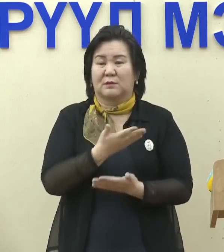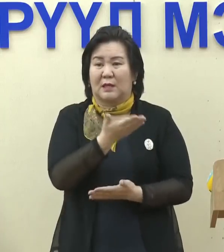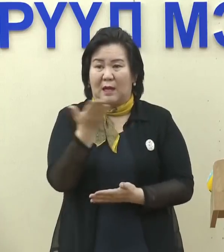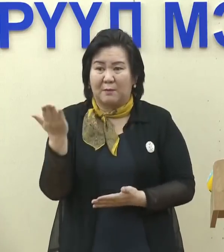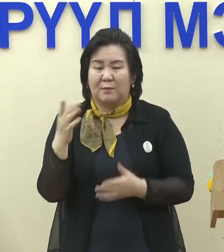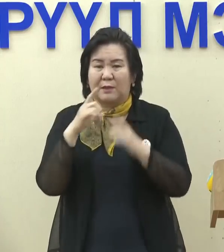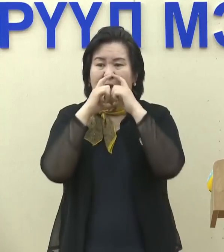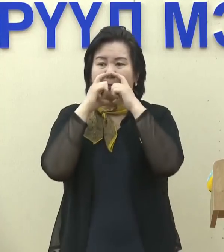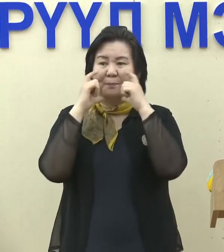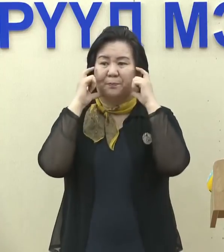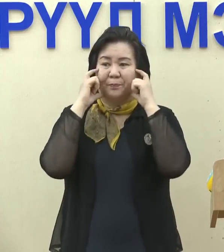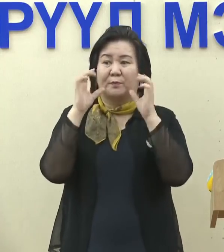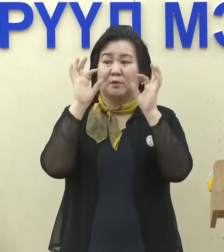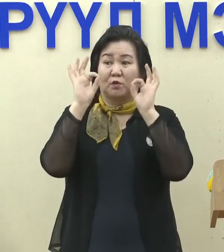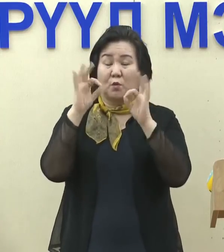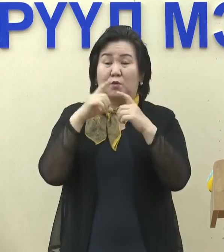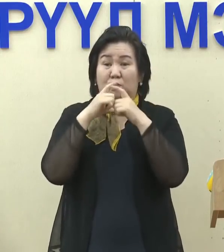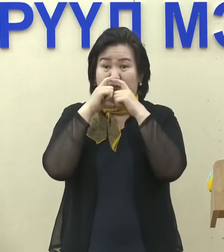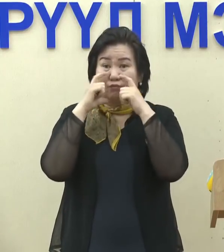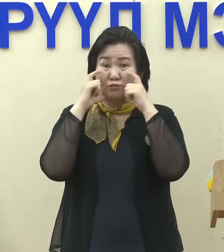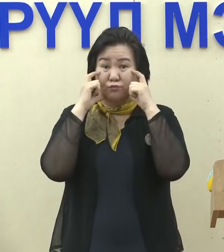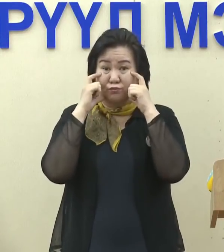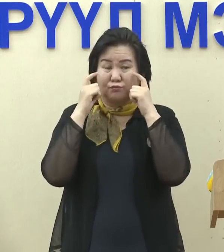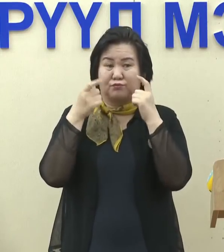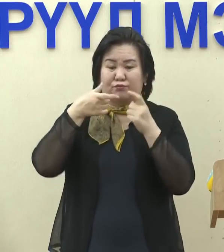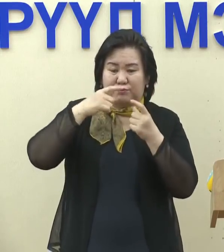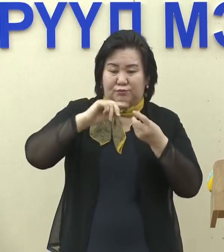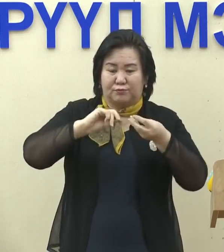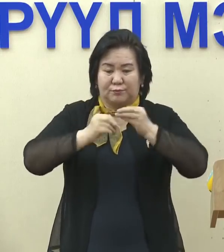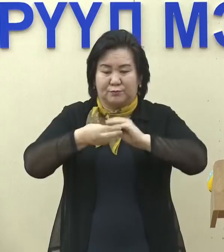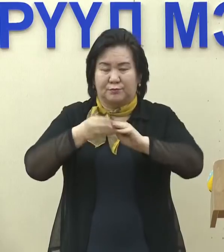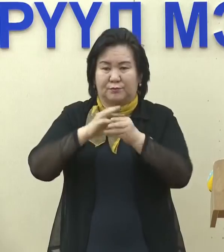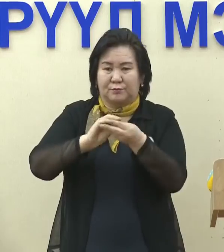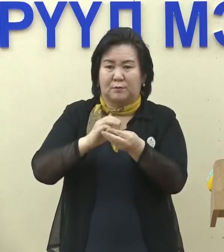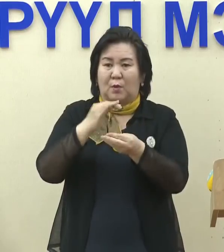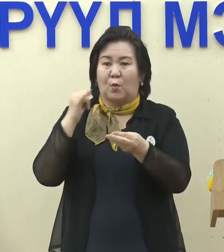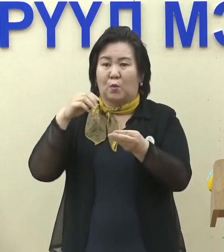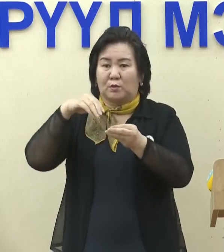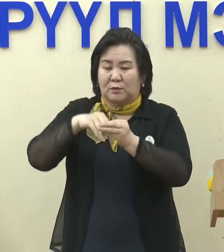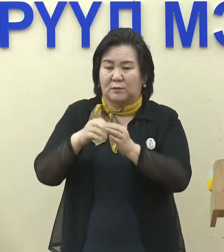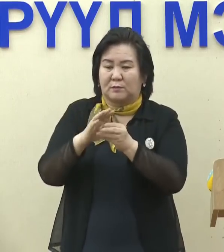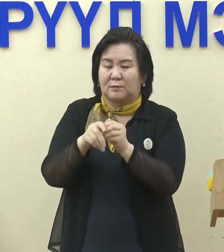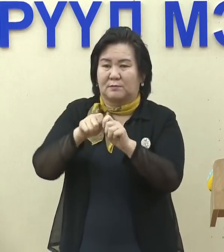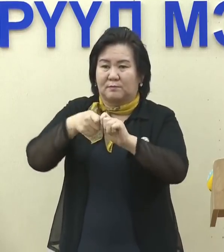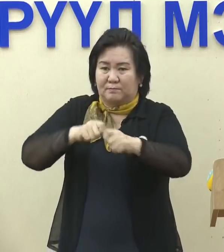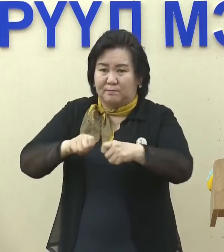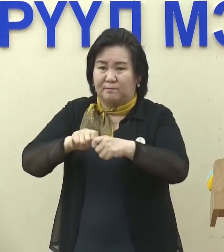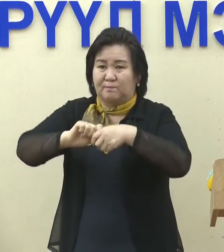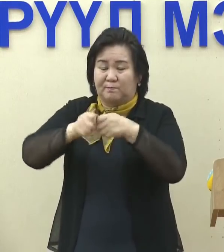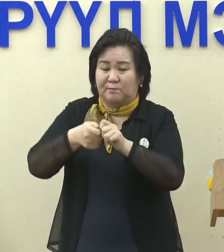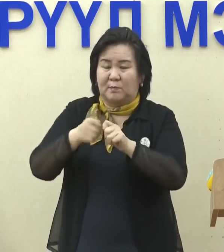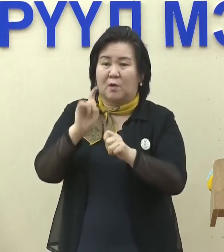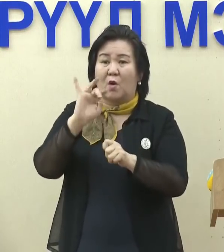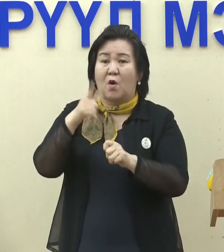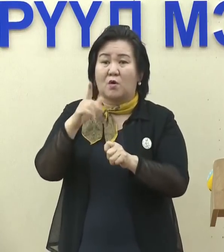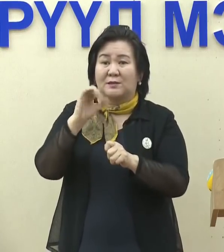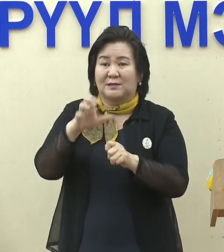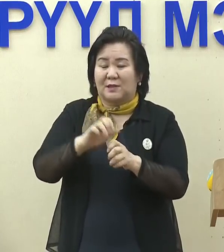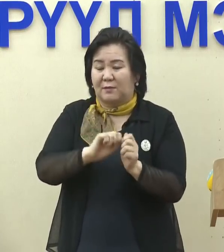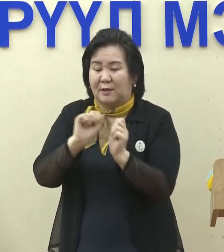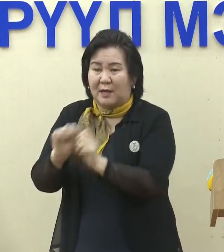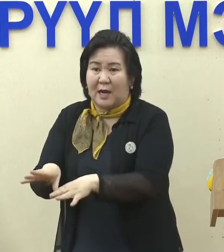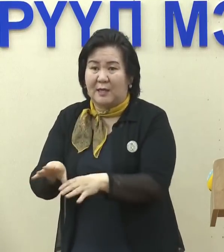бүхнийг амны хаалтаа зөв хэрглээд хуучин хэрглэсэн амны хаалтаа гэлгэр уутанд хийгээд амын боогод хогийн савнд одоо